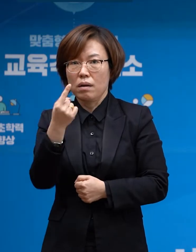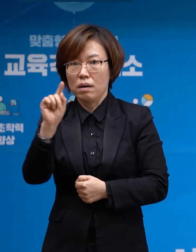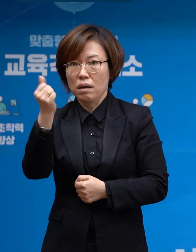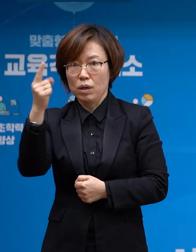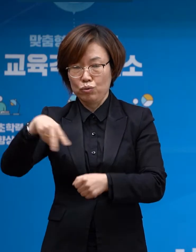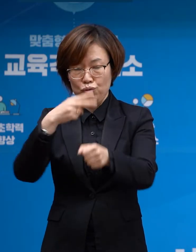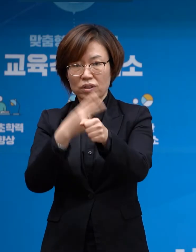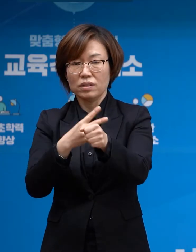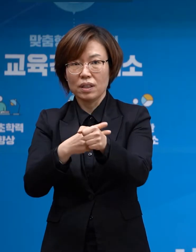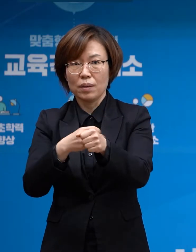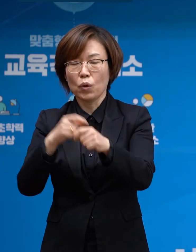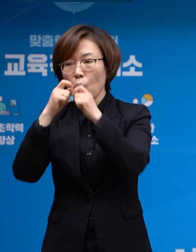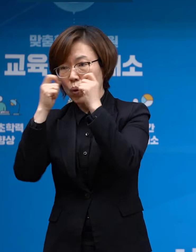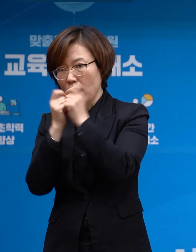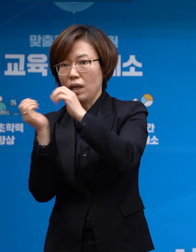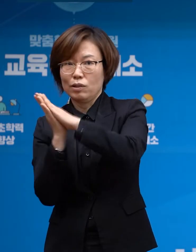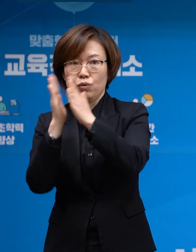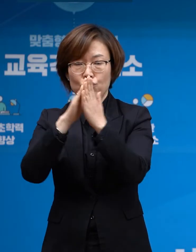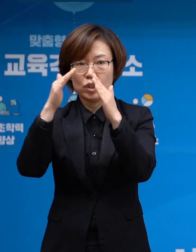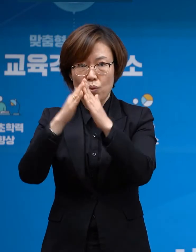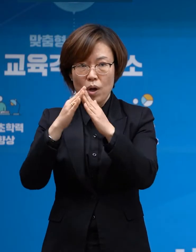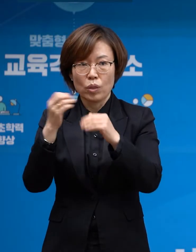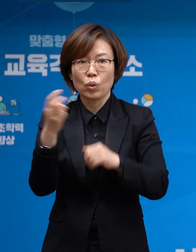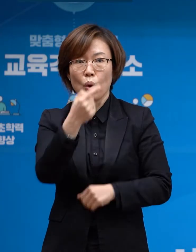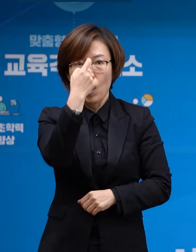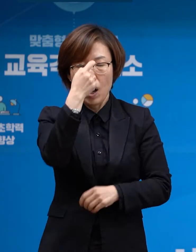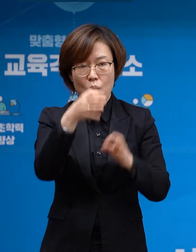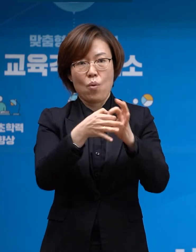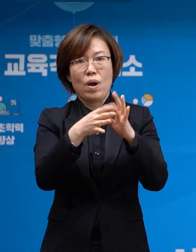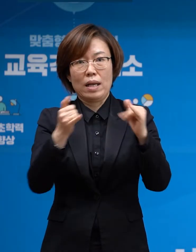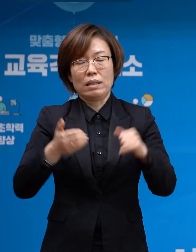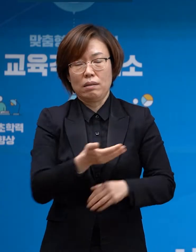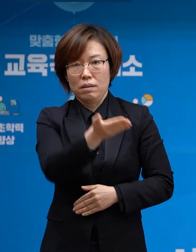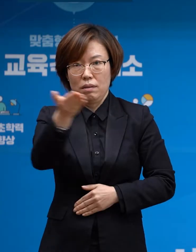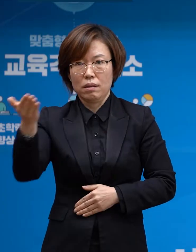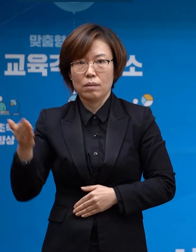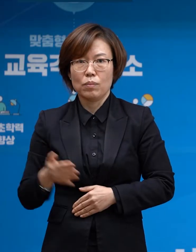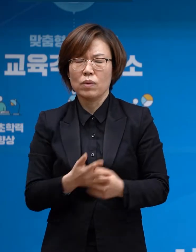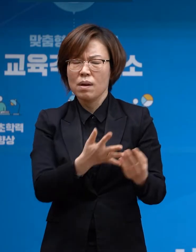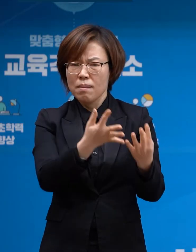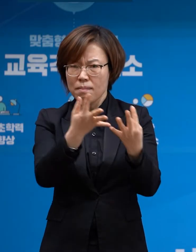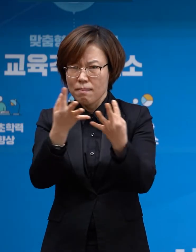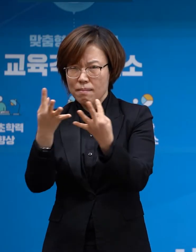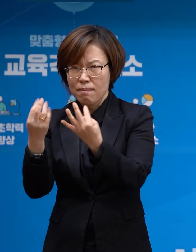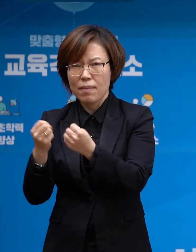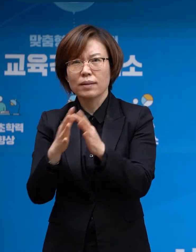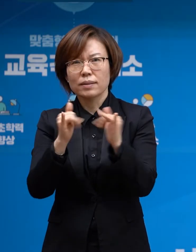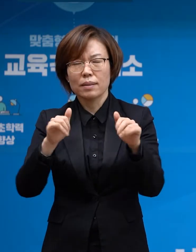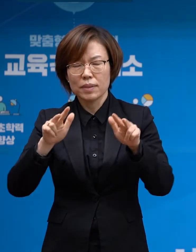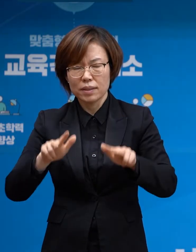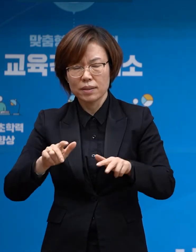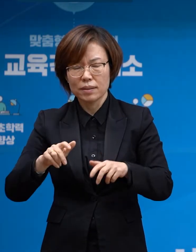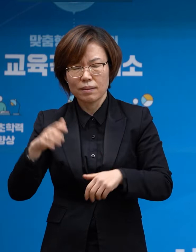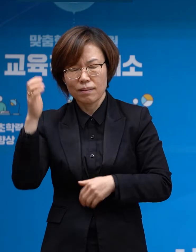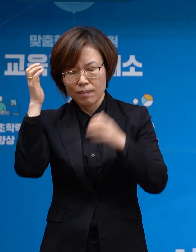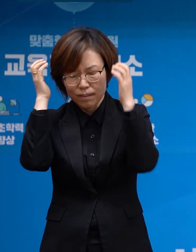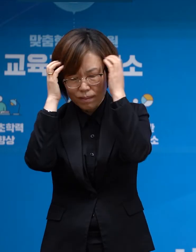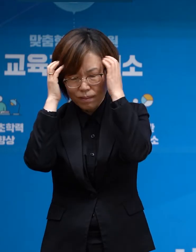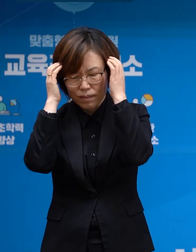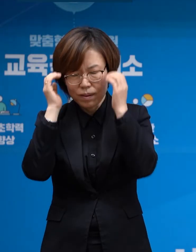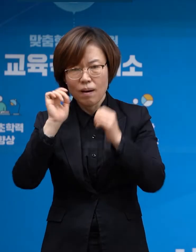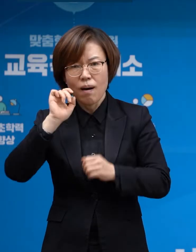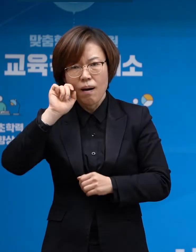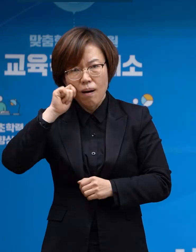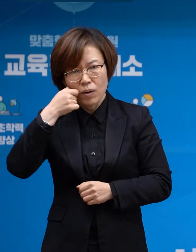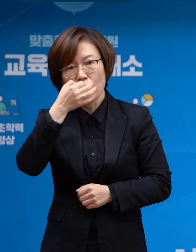강사와 사립유치원, 학원 관계자 여러분을 비롯해 많은 분들이 고통과 어려움을 겪고